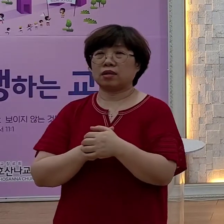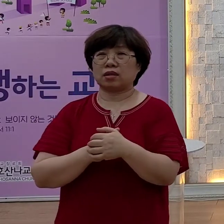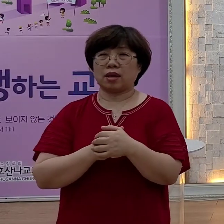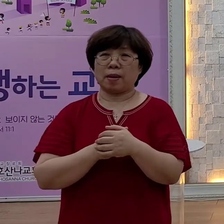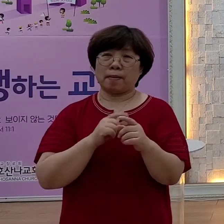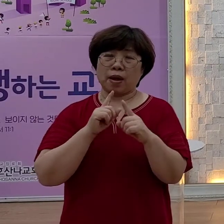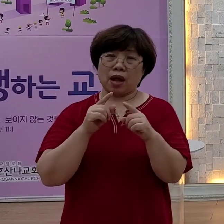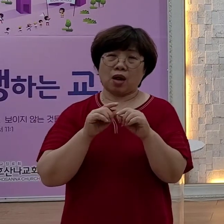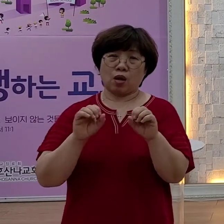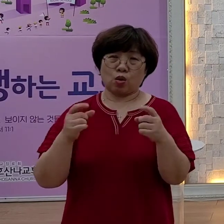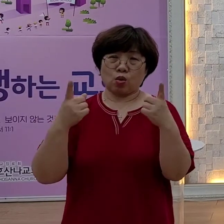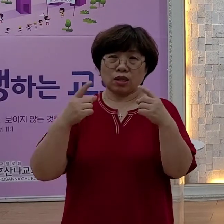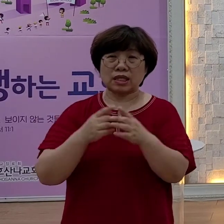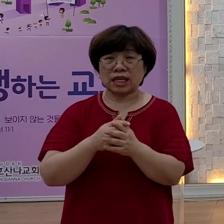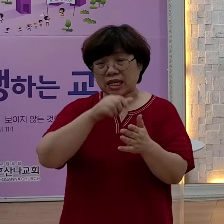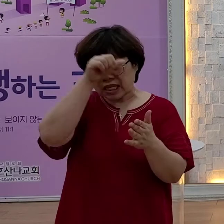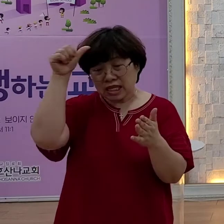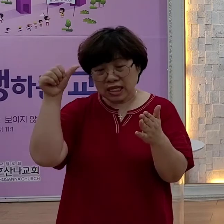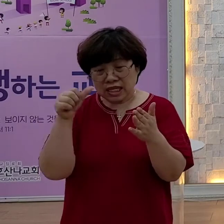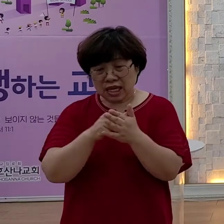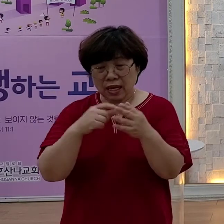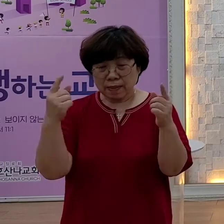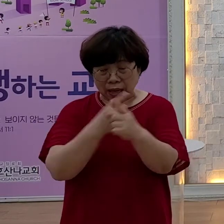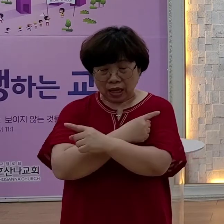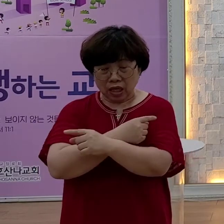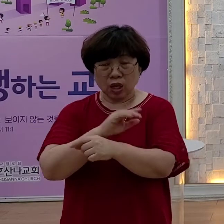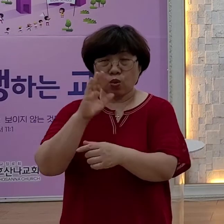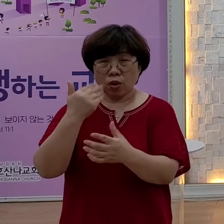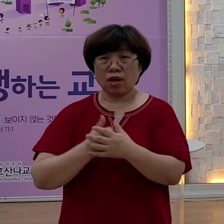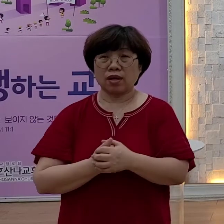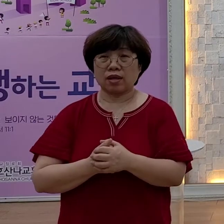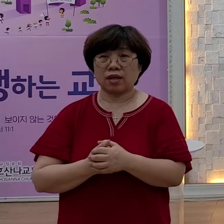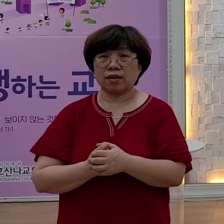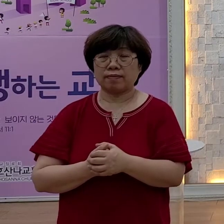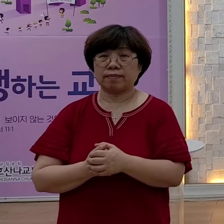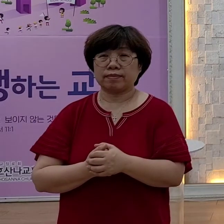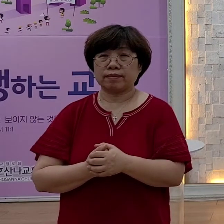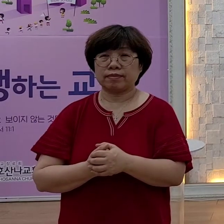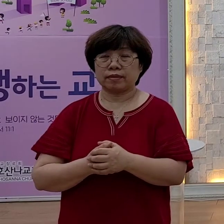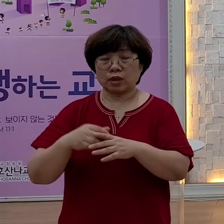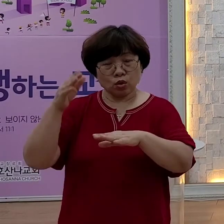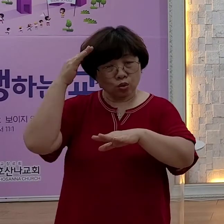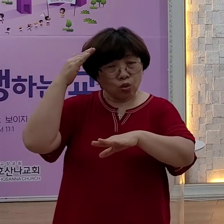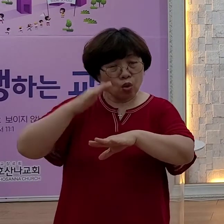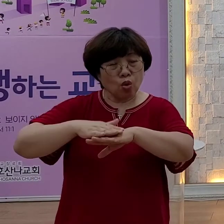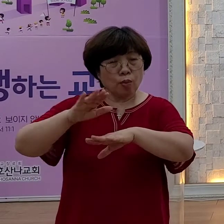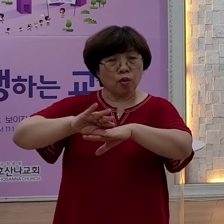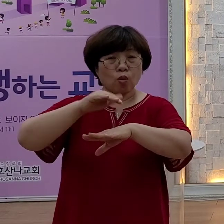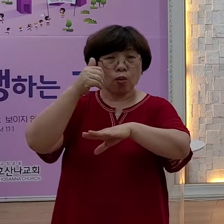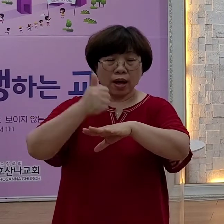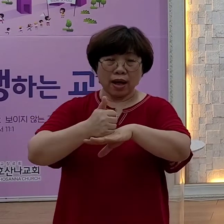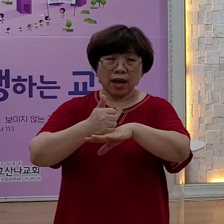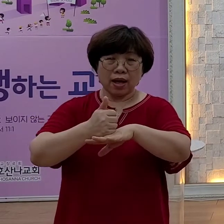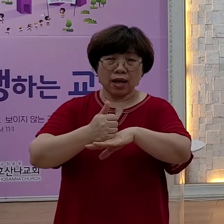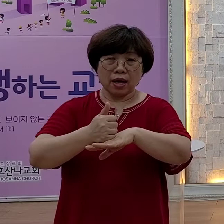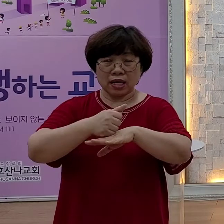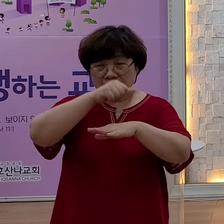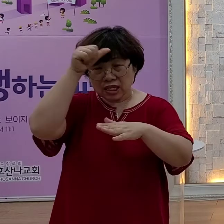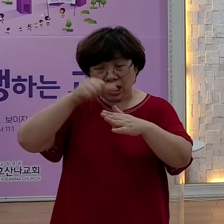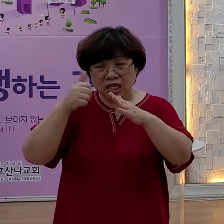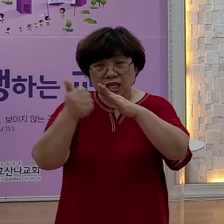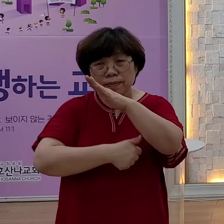포인트였어요. 그의 실패의 원인이 무엇일까? 바로 이 예배에서 내가 실패했구나라는 것을 깨닫게